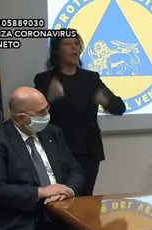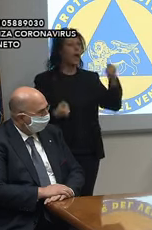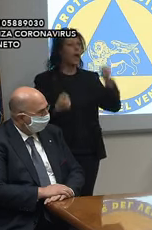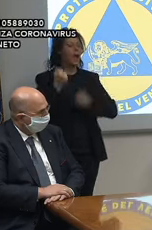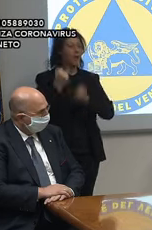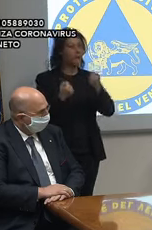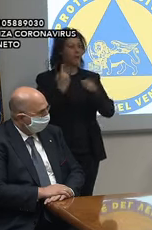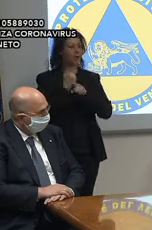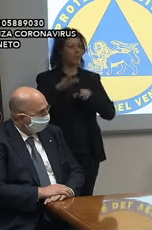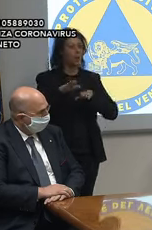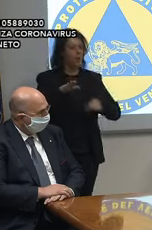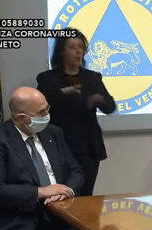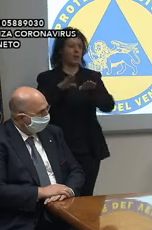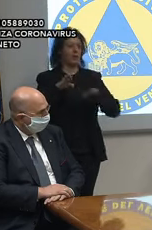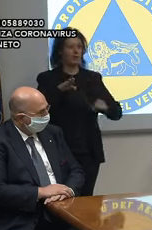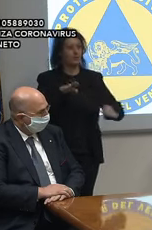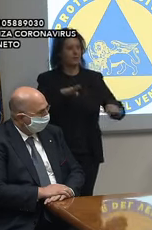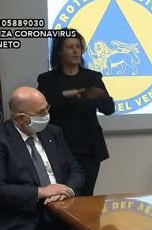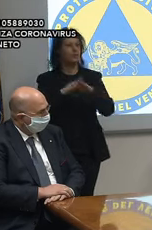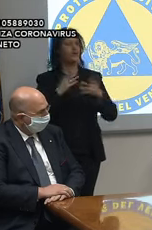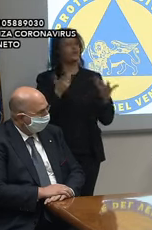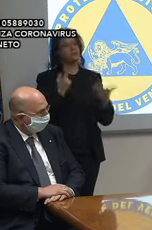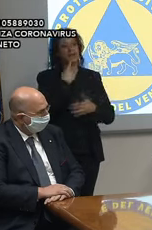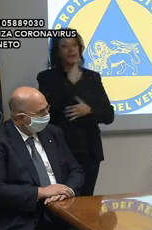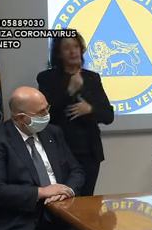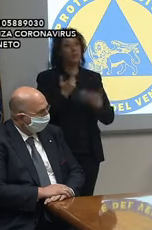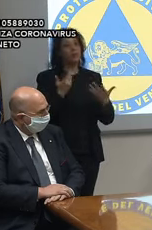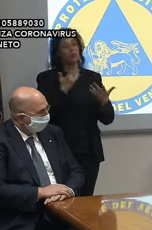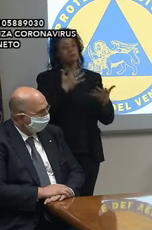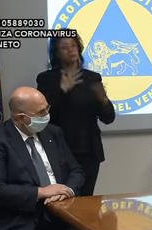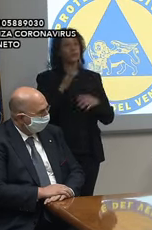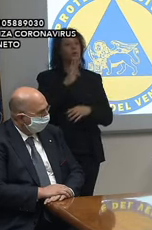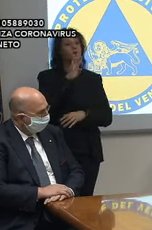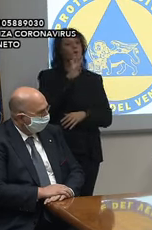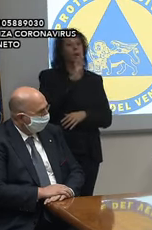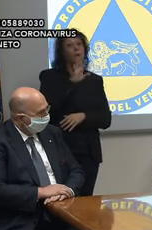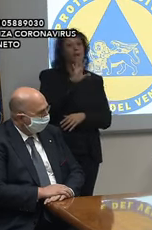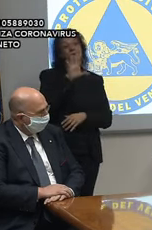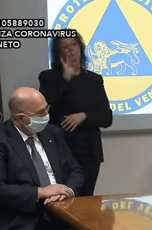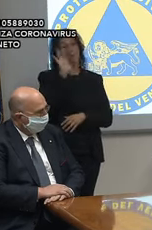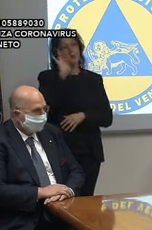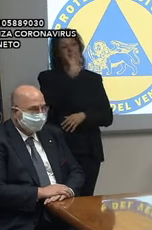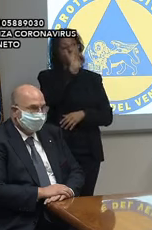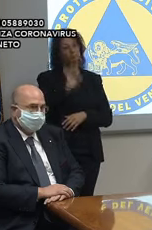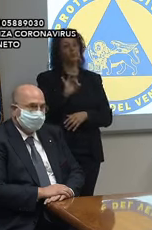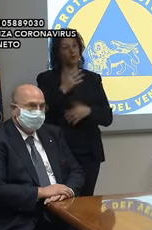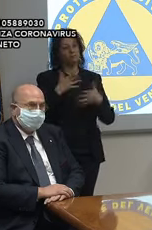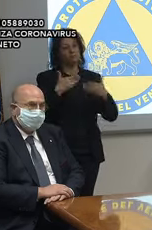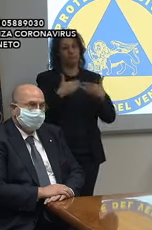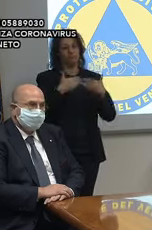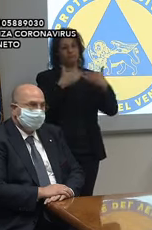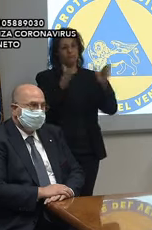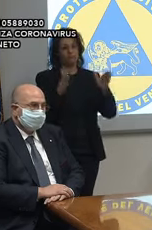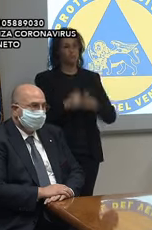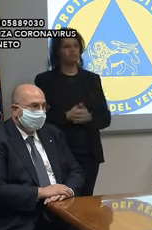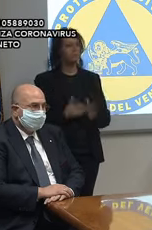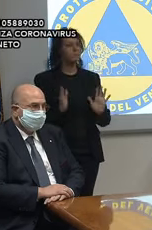robe. Non dico che siamo al 100%, ma sicuramente un 40-50% l'abbiamo raggiunto. Il che non è una colpa,